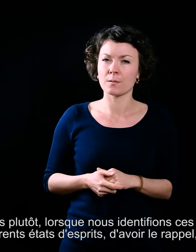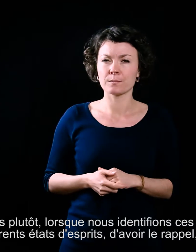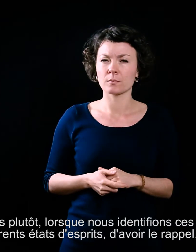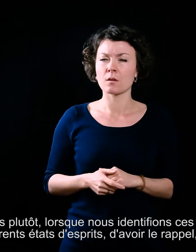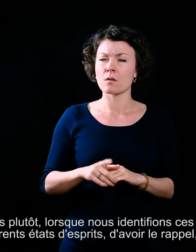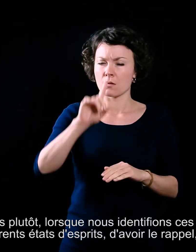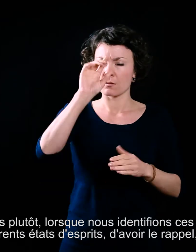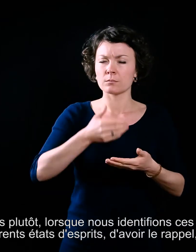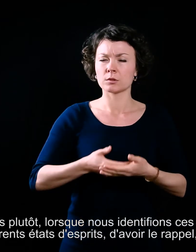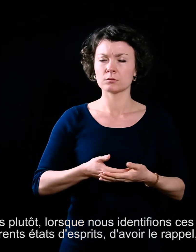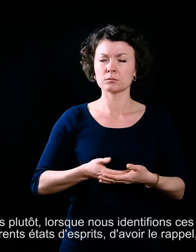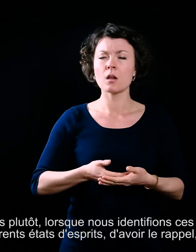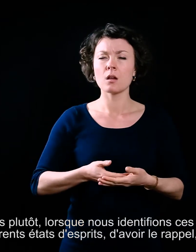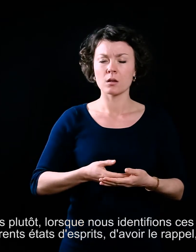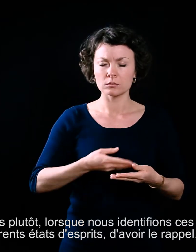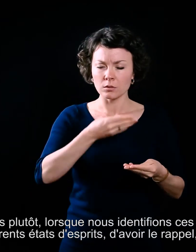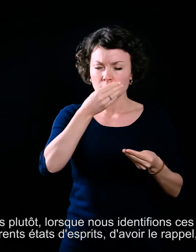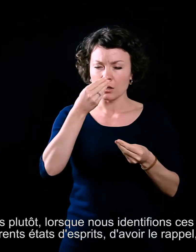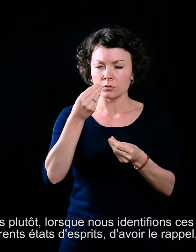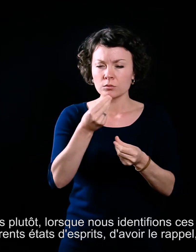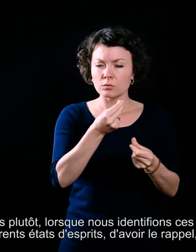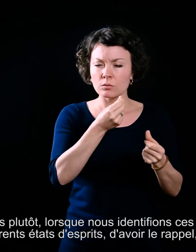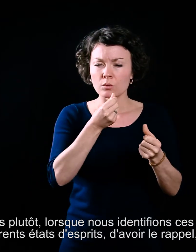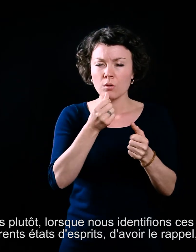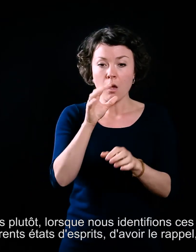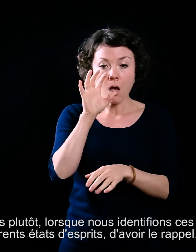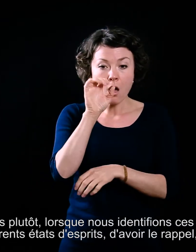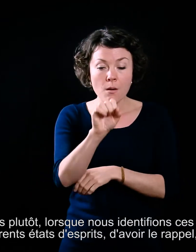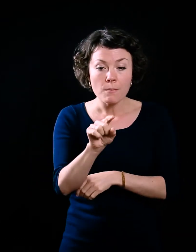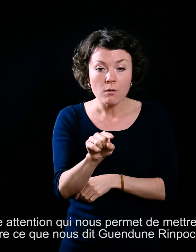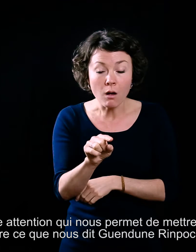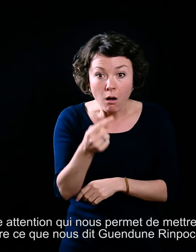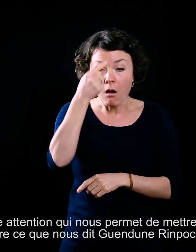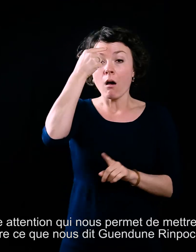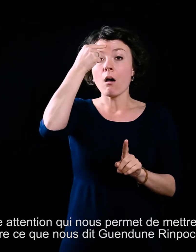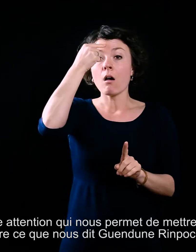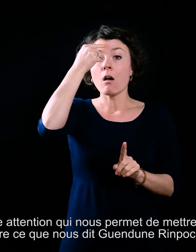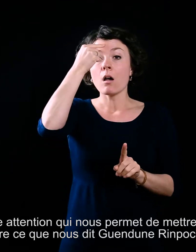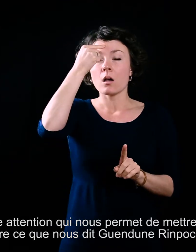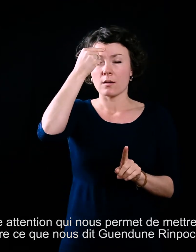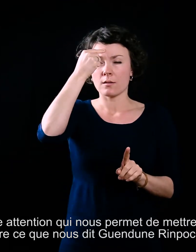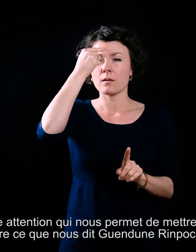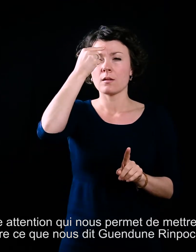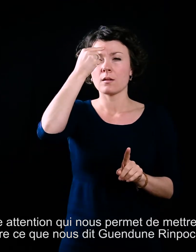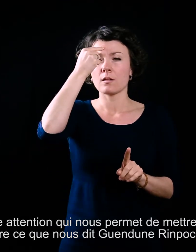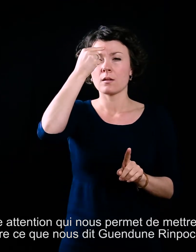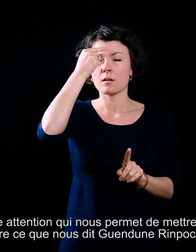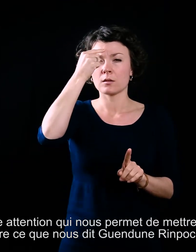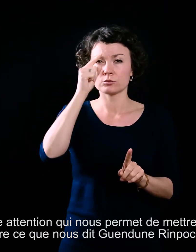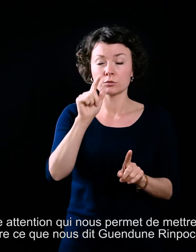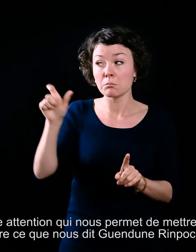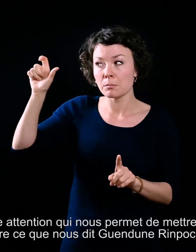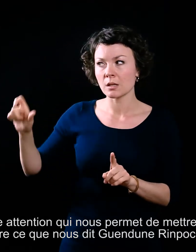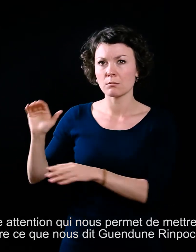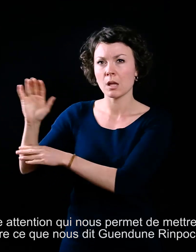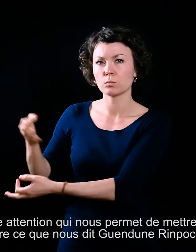plutôt lorsque nous identifions ces différents états d'esprit, d'avoir le rappel, cette attention qui nous permet de mettre en œuvre ce que